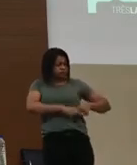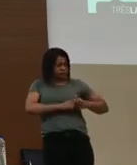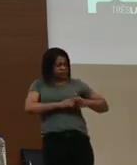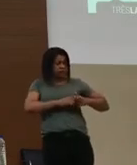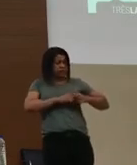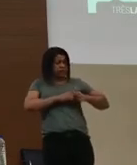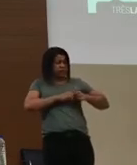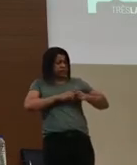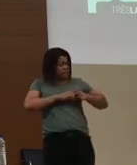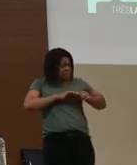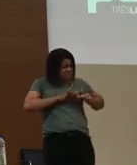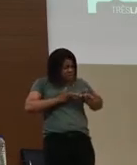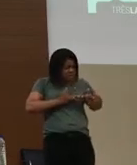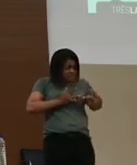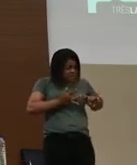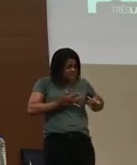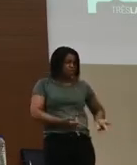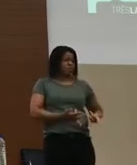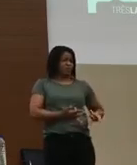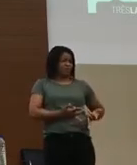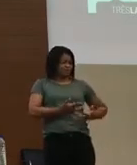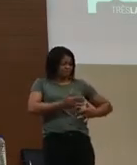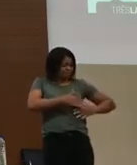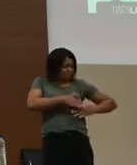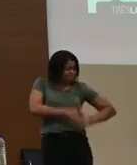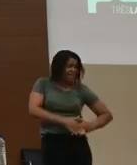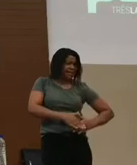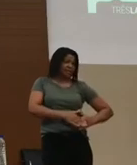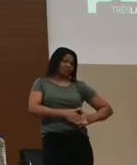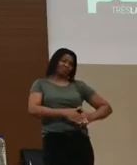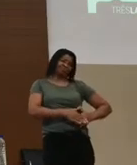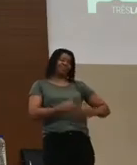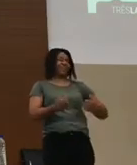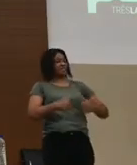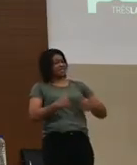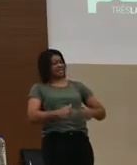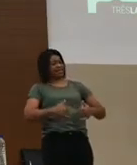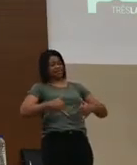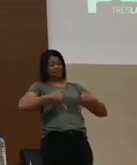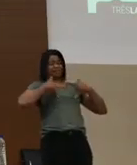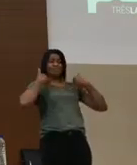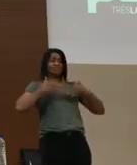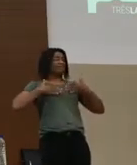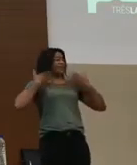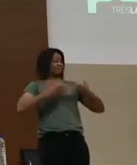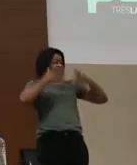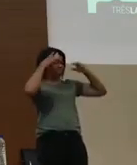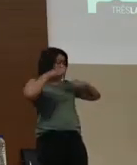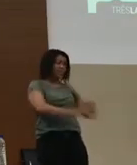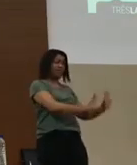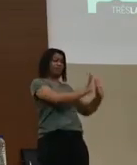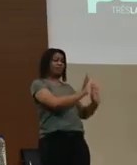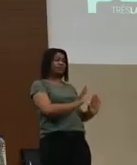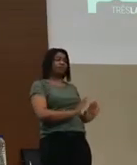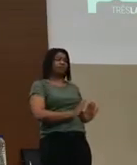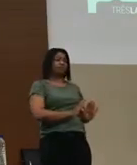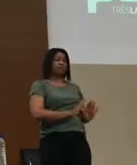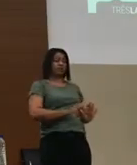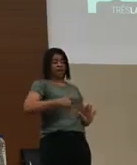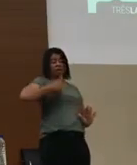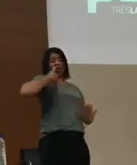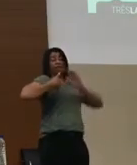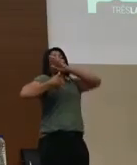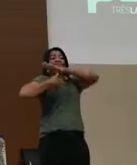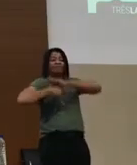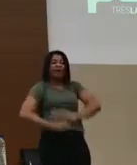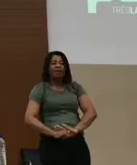mão da vaidade, essa alta dose do caráter de Cristo e da visão do reino